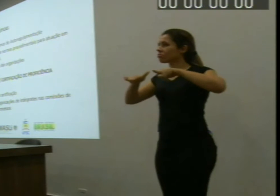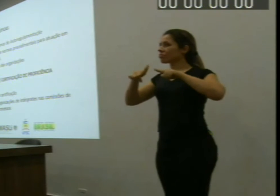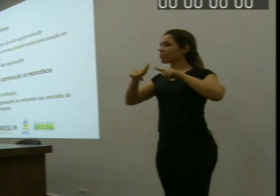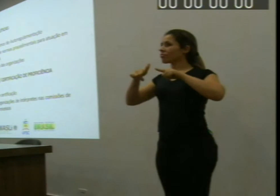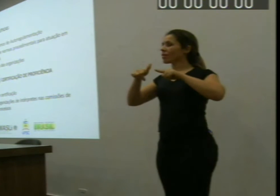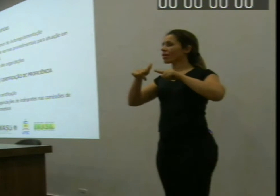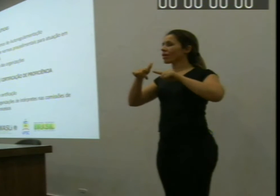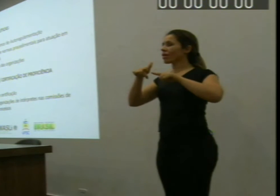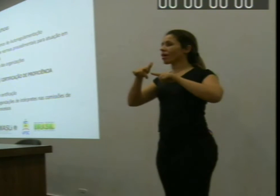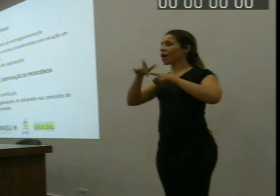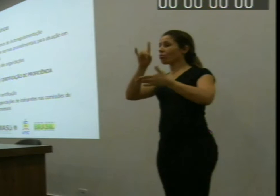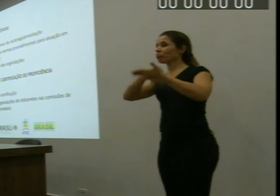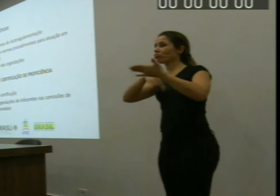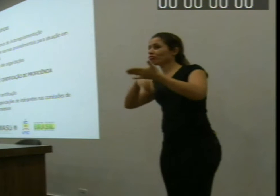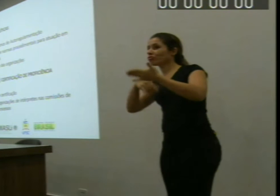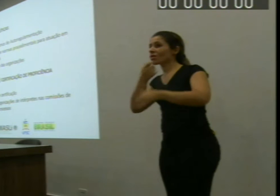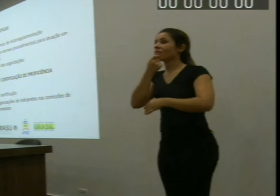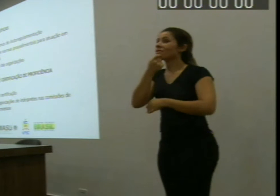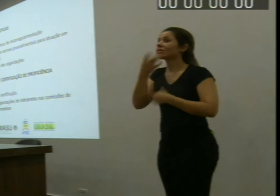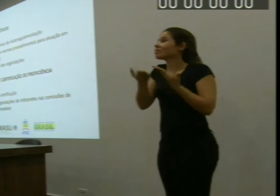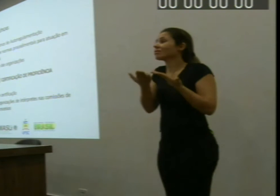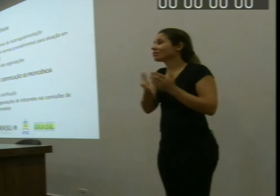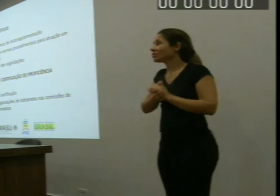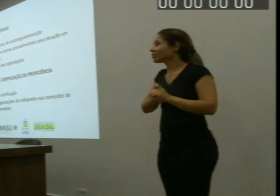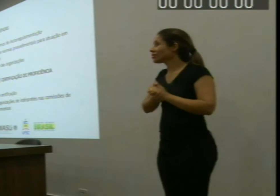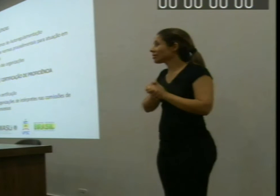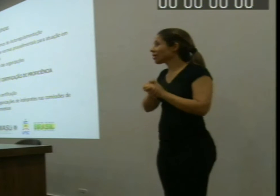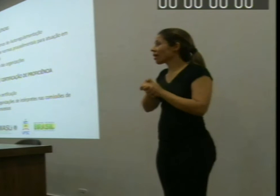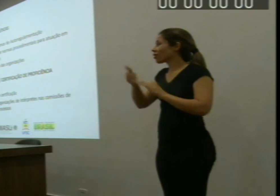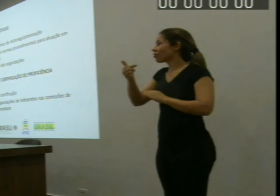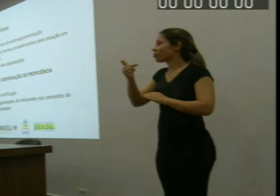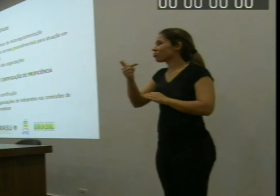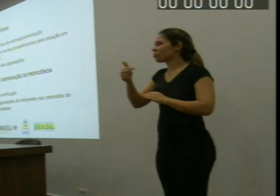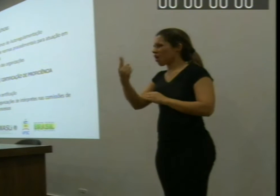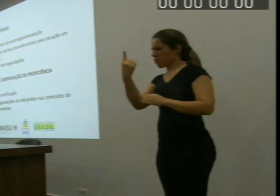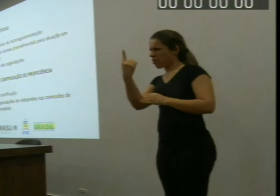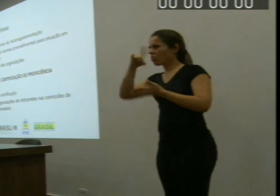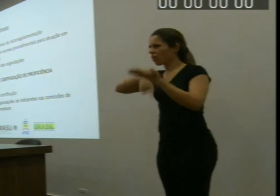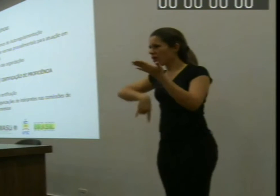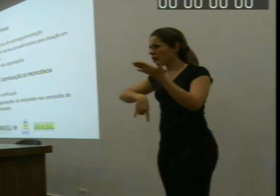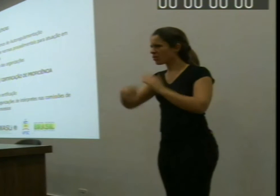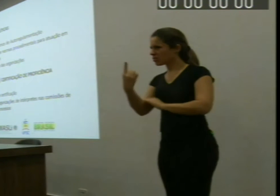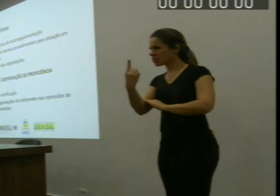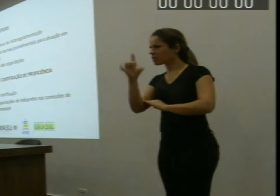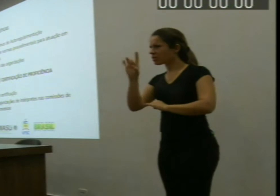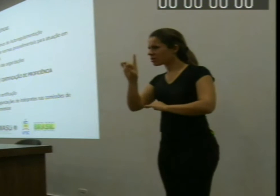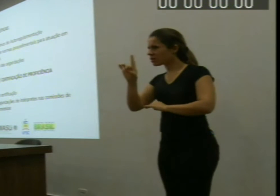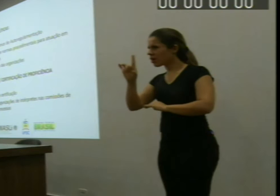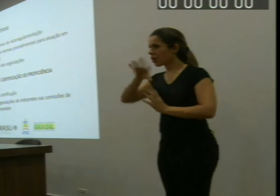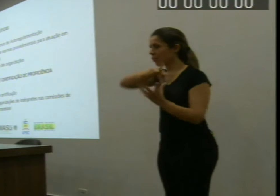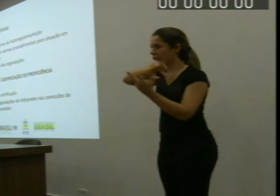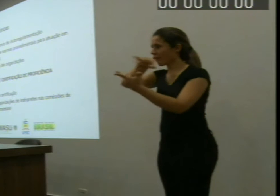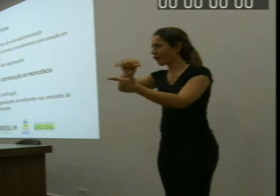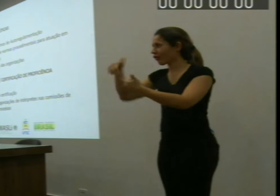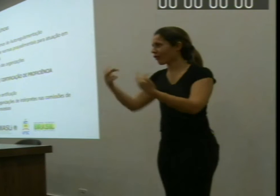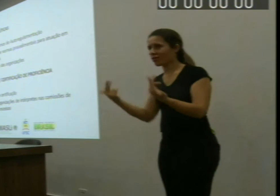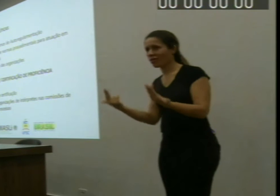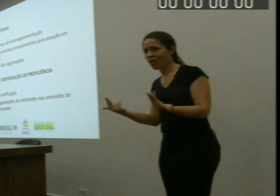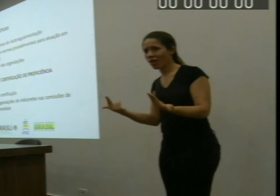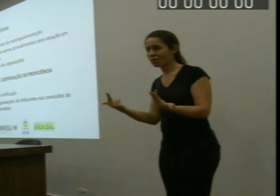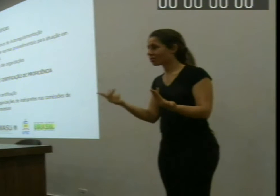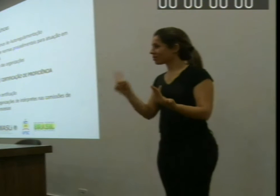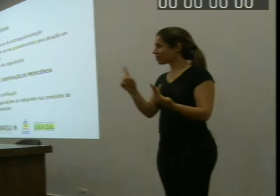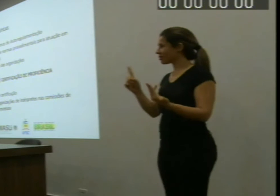de inglês não tem só uma prova de inglês única no mundo inteiro a mais conhecida é o